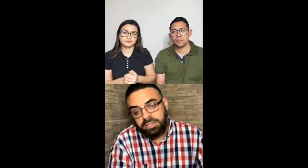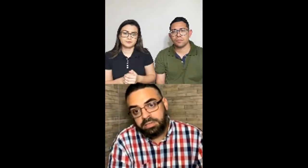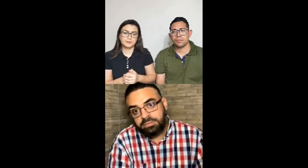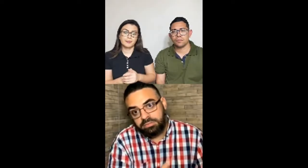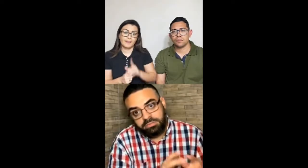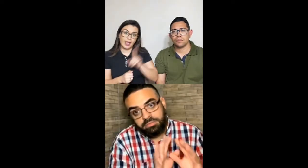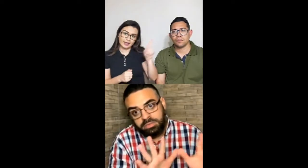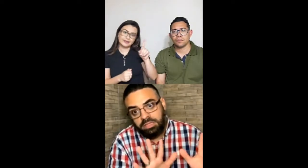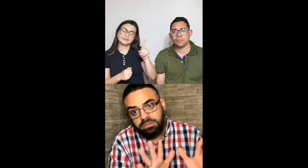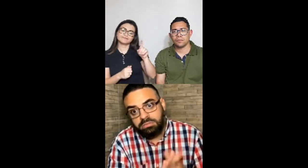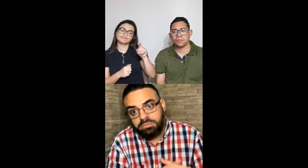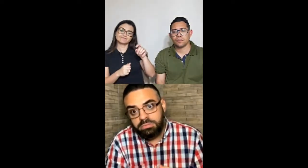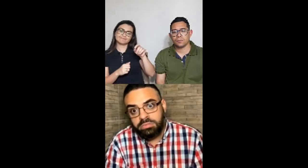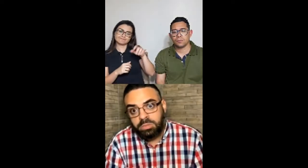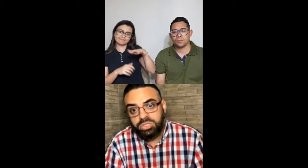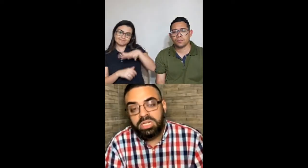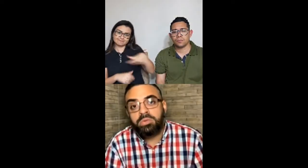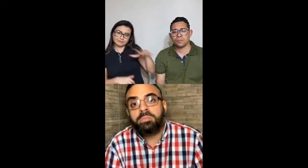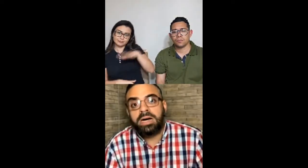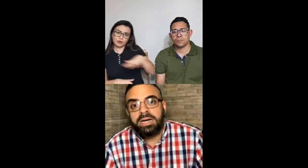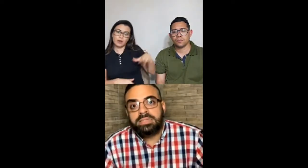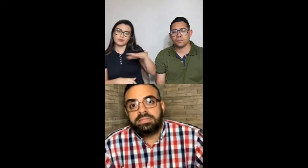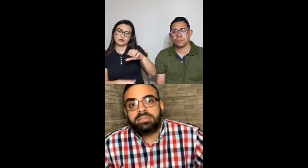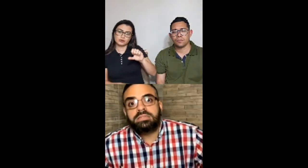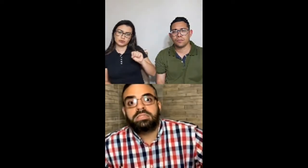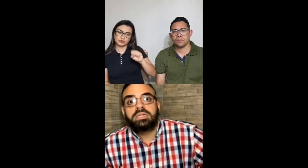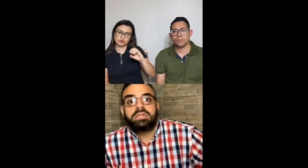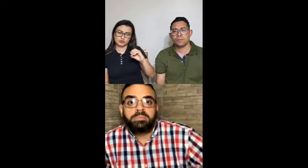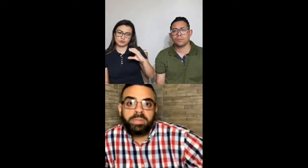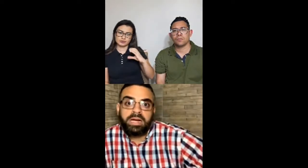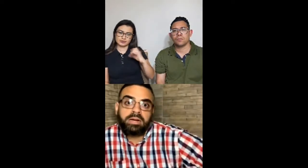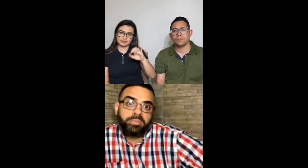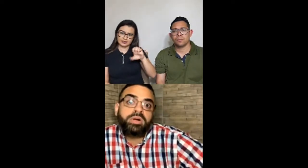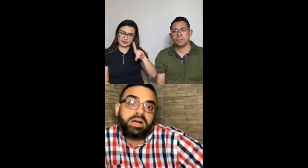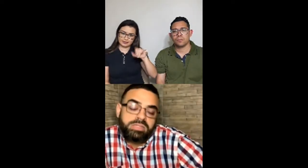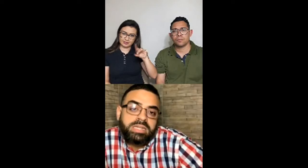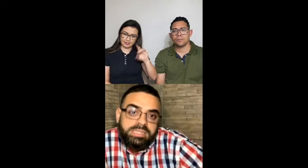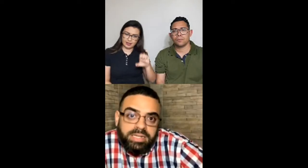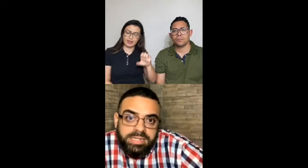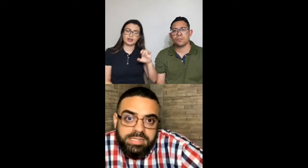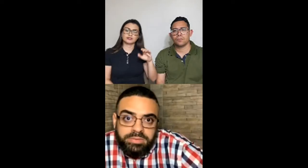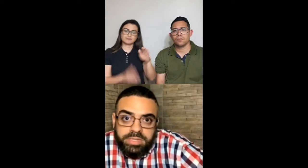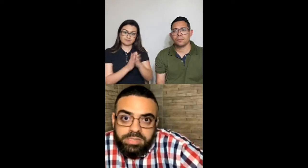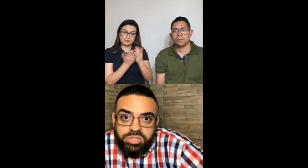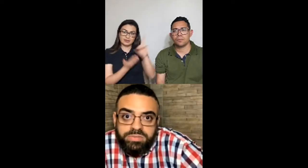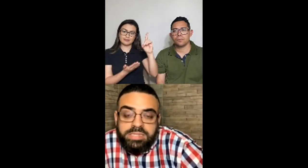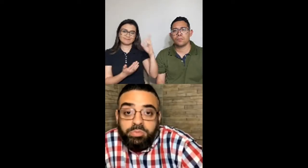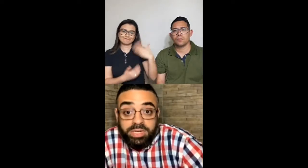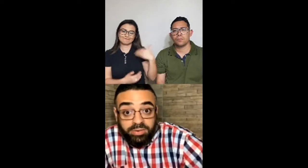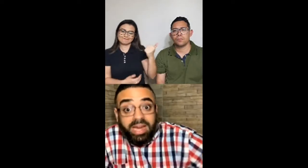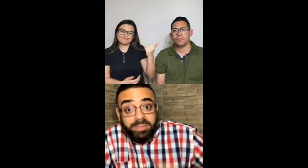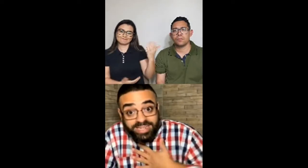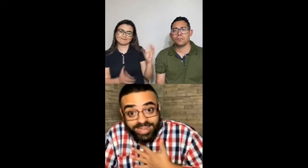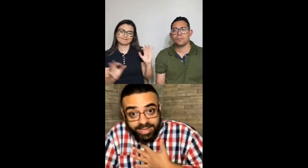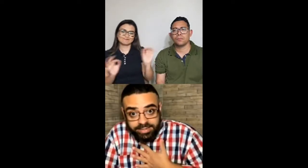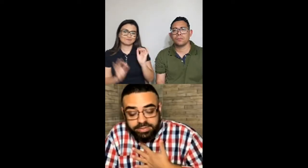direito, chama direito autoral. Aí a Sociedade Bíblica não me chamou